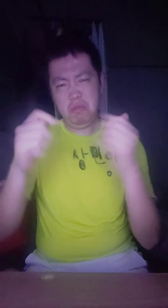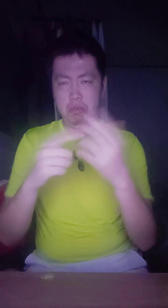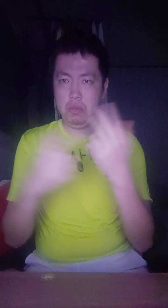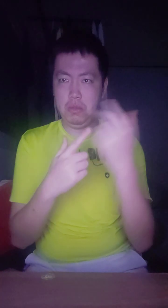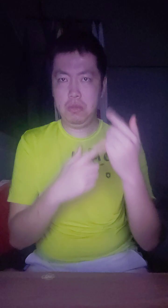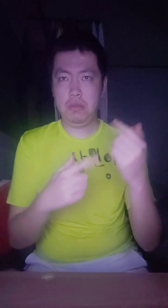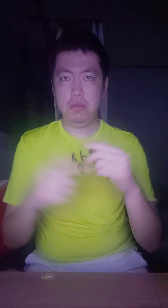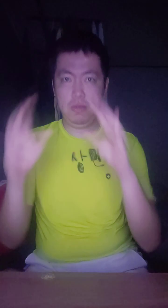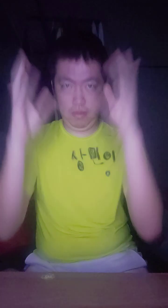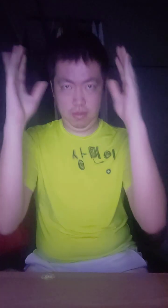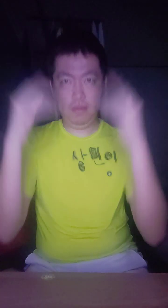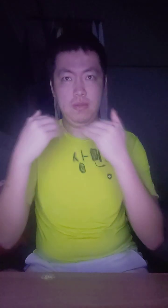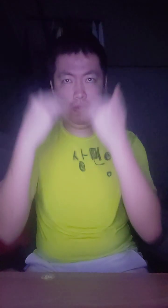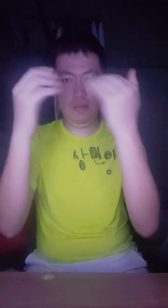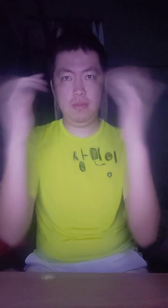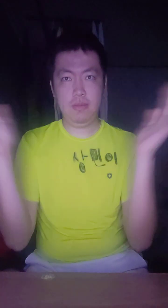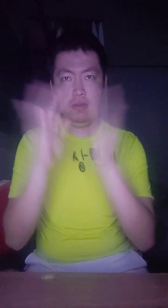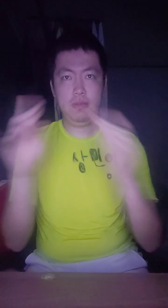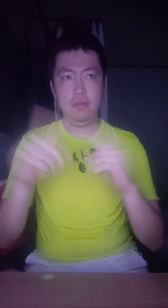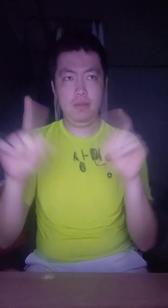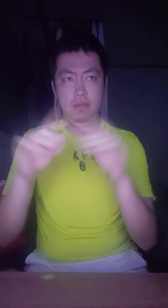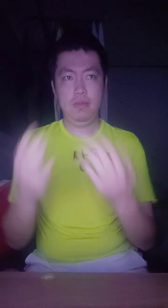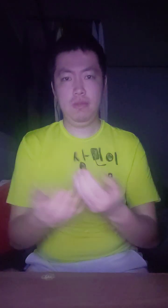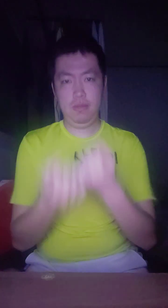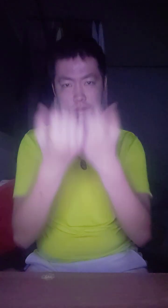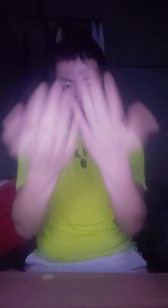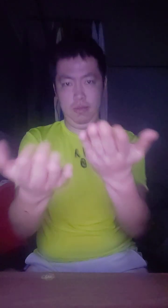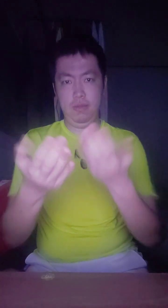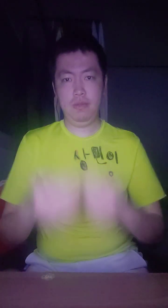강해질수록 환호성을 지르기도 했습니다. 곽동화 기자 보도입니다.